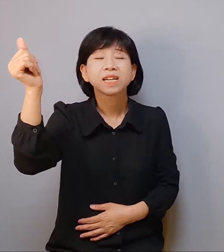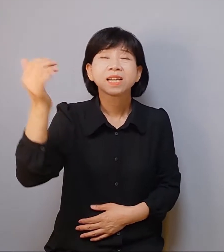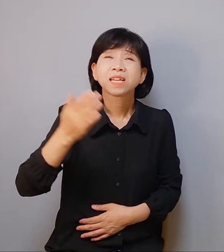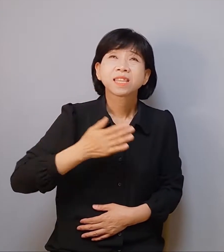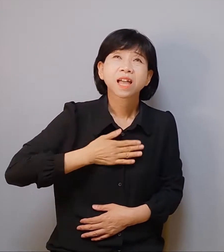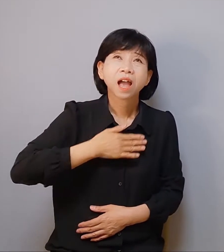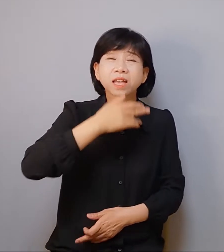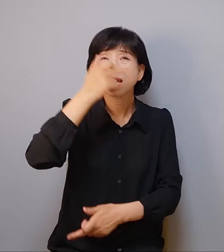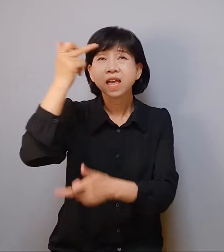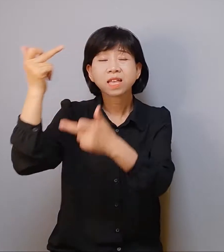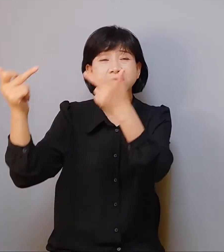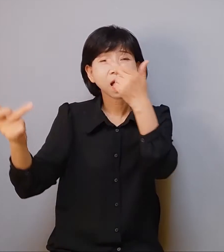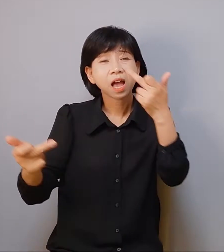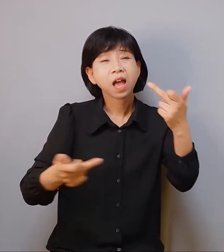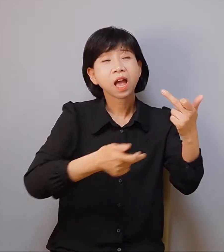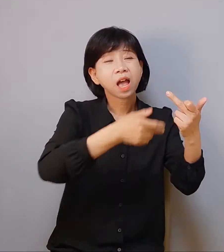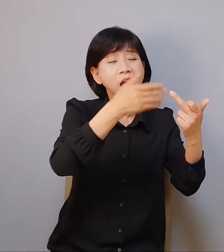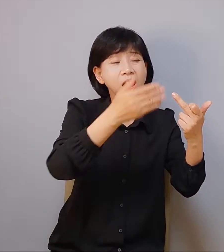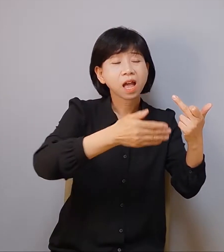주만이 나의